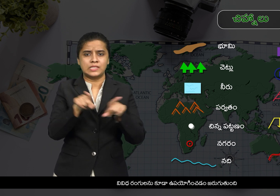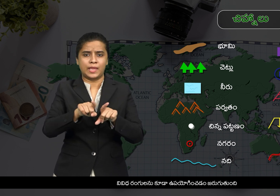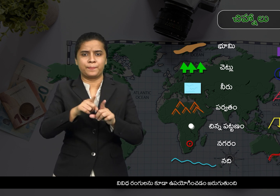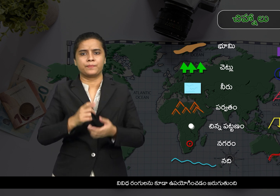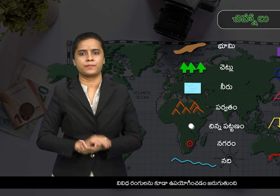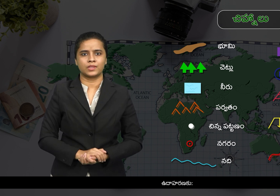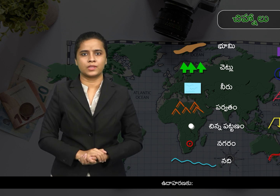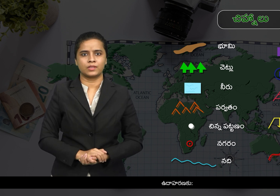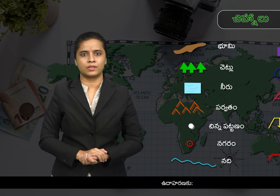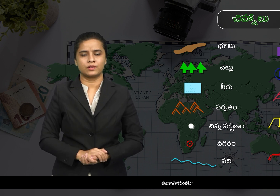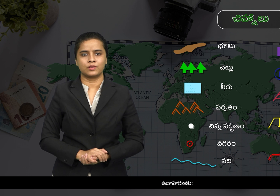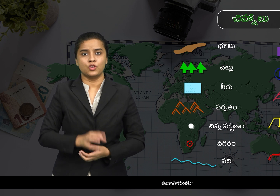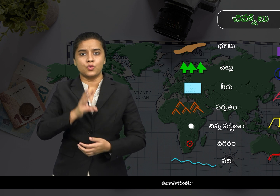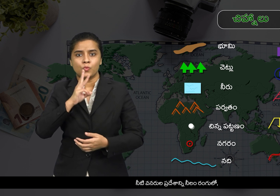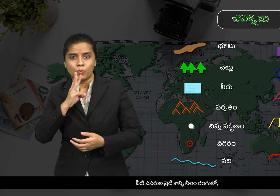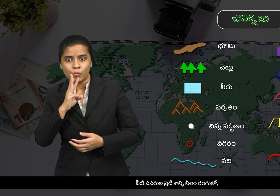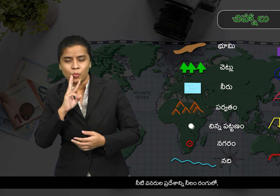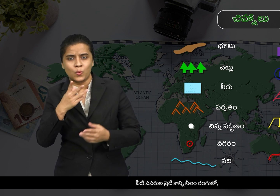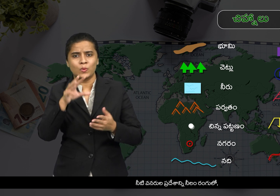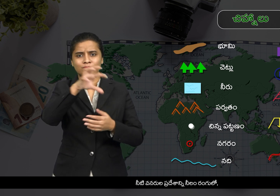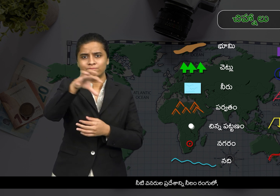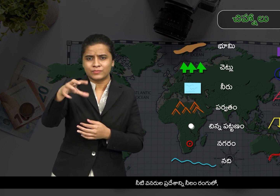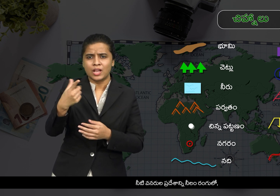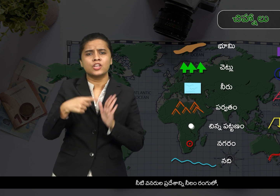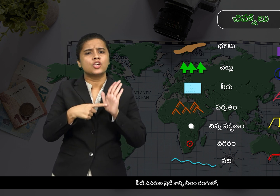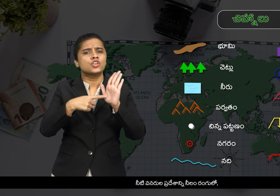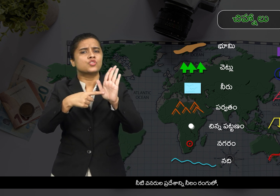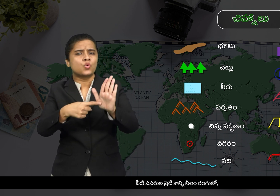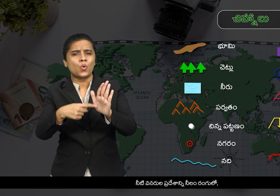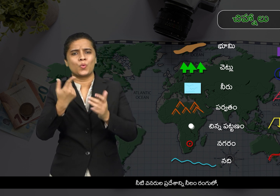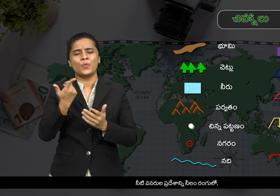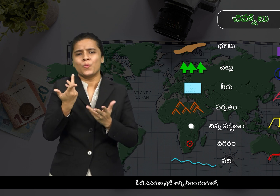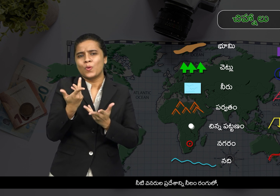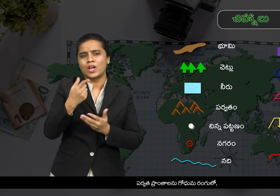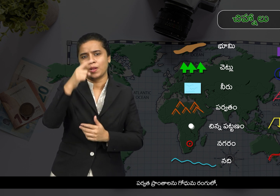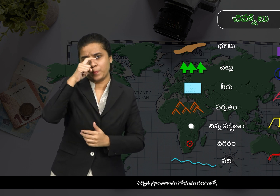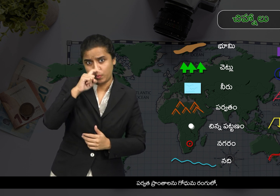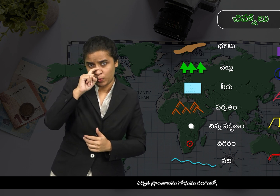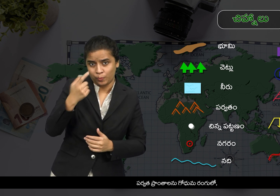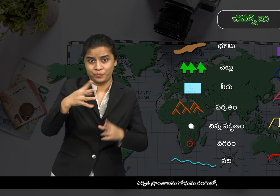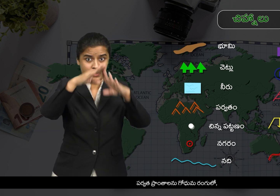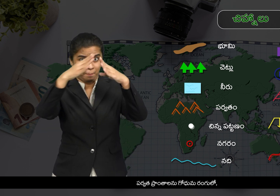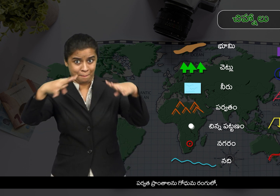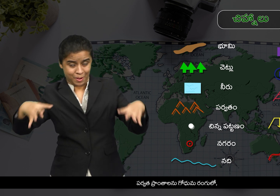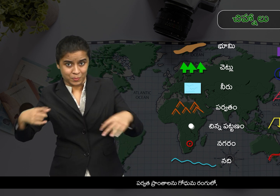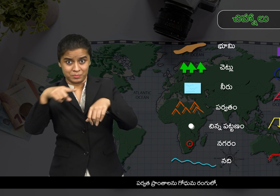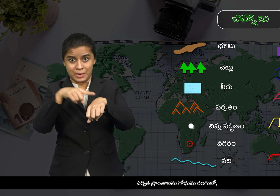జరుగుతుంది. ఉదాహరణకు, నీటి వనరుల ప్రదేశాన్ని నీలం రంగులో, పర్వత ప్రాంతాలను గోధుమ